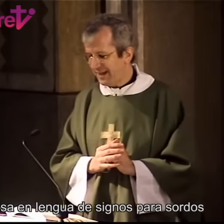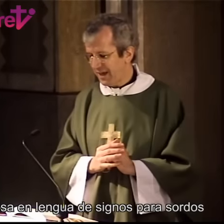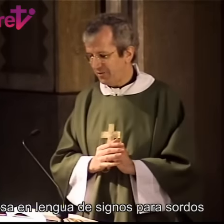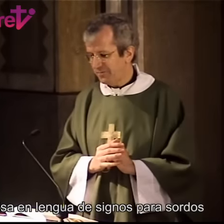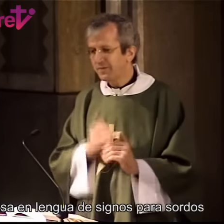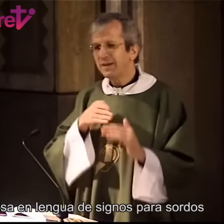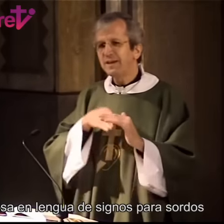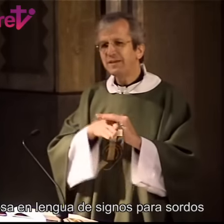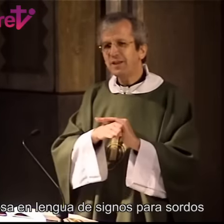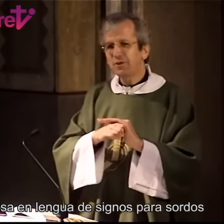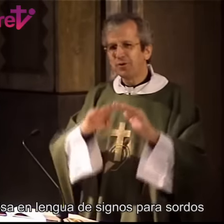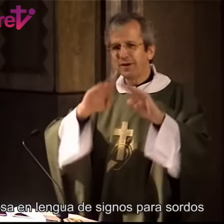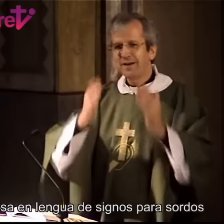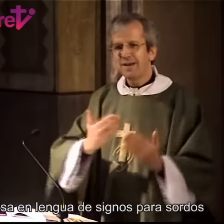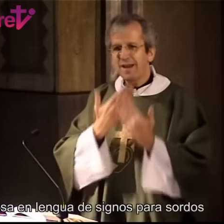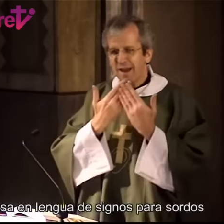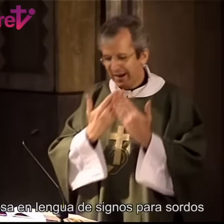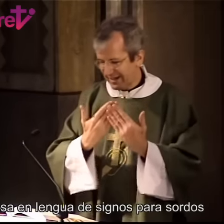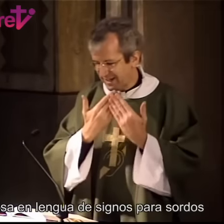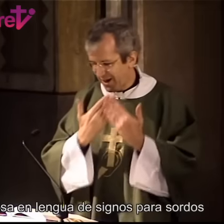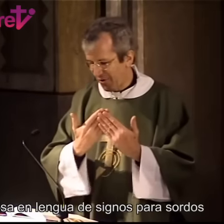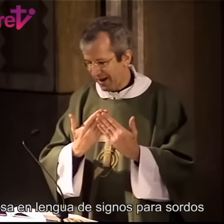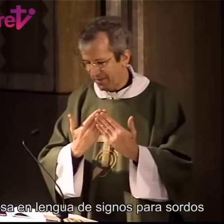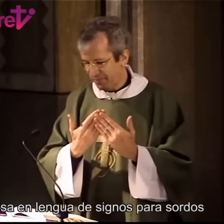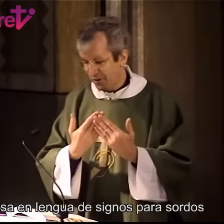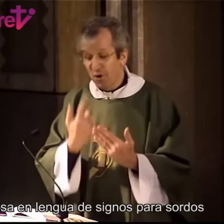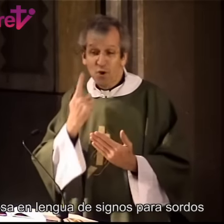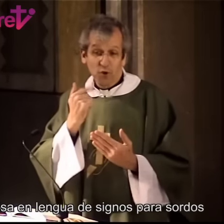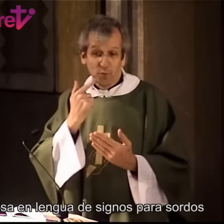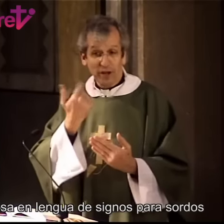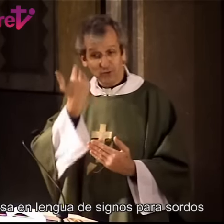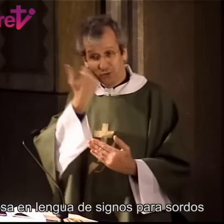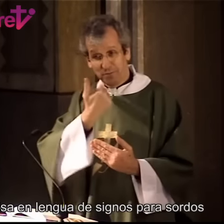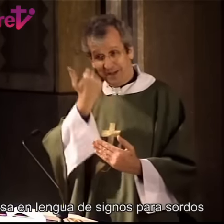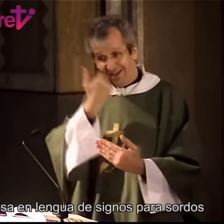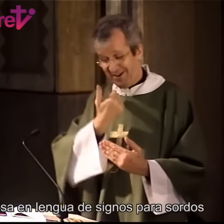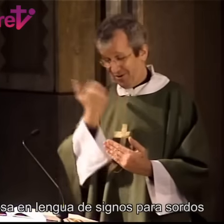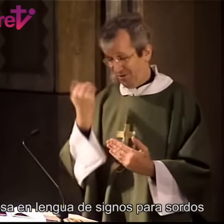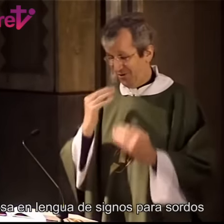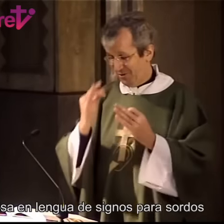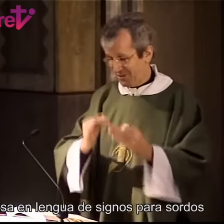criado, y entró en la sinagoga, como era costumbre los